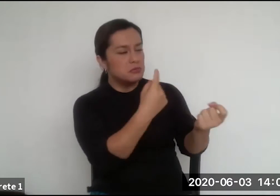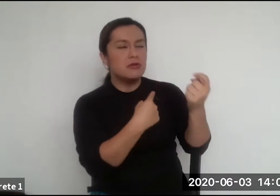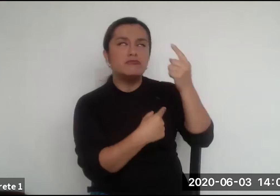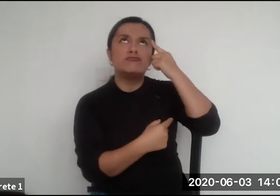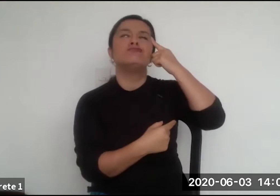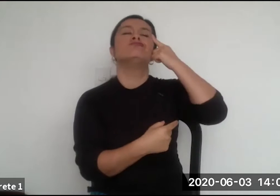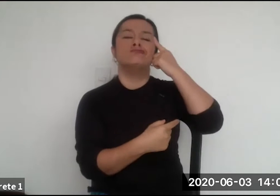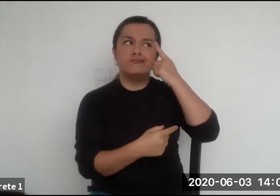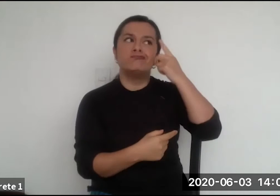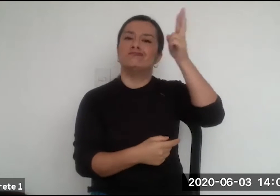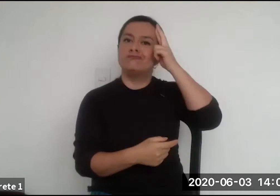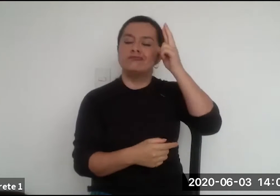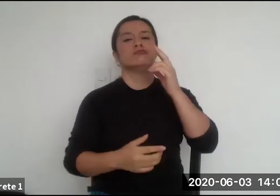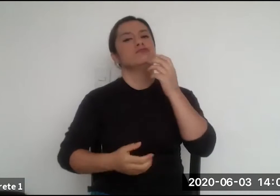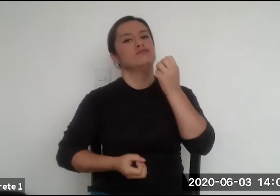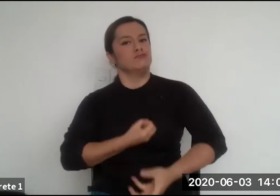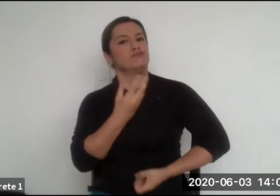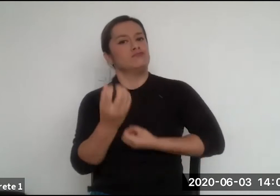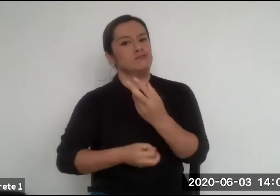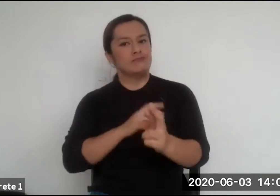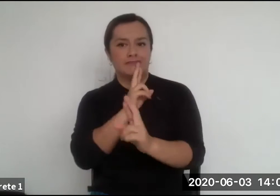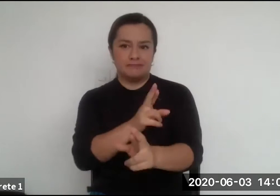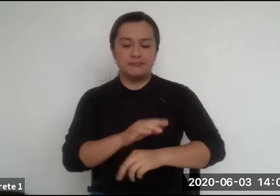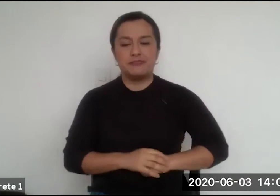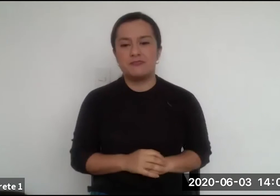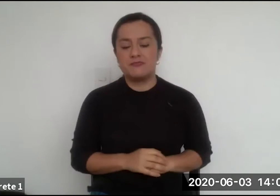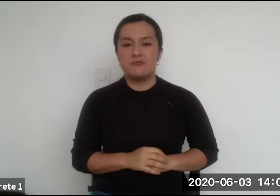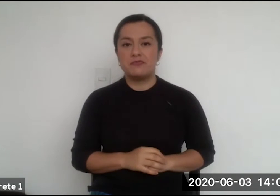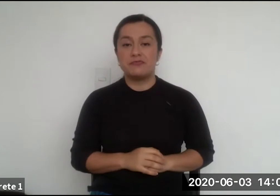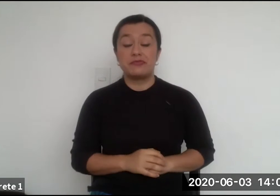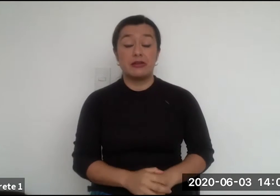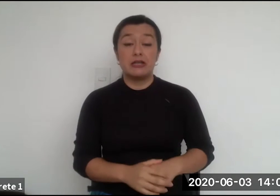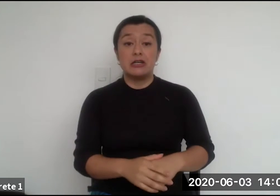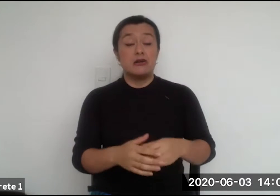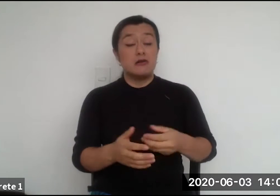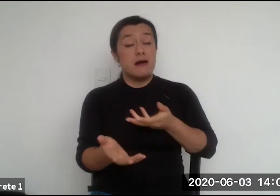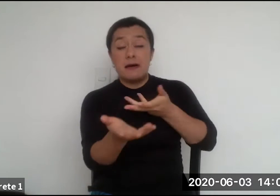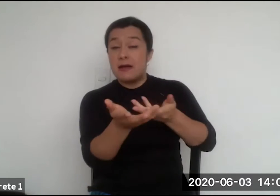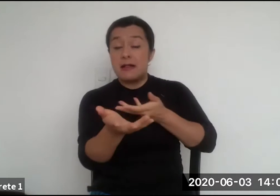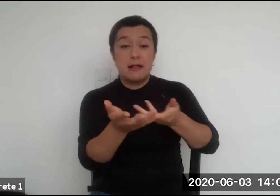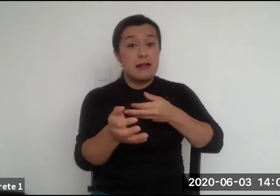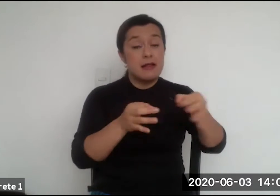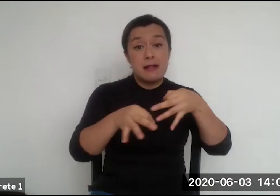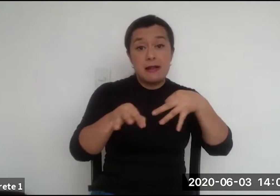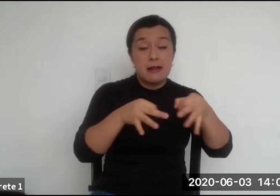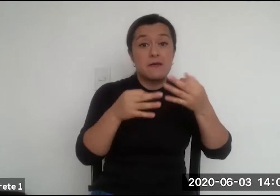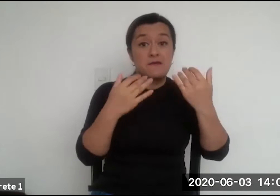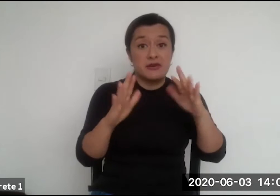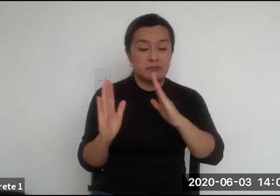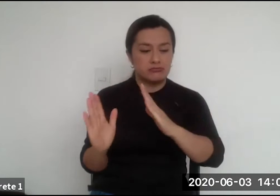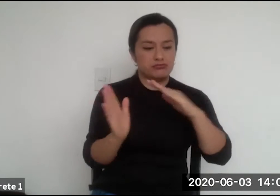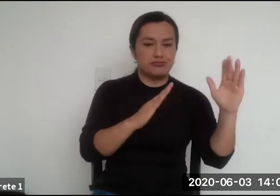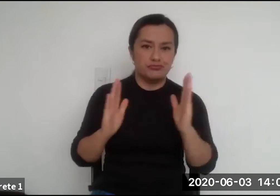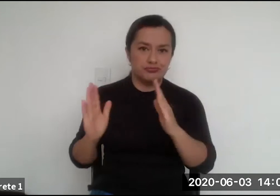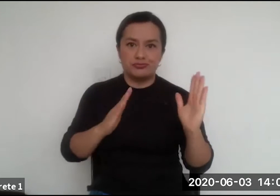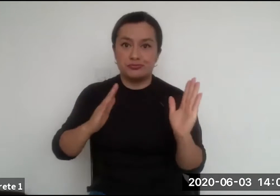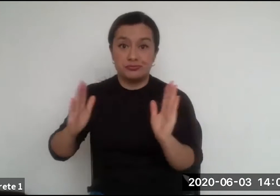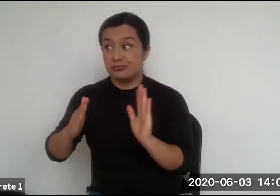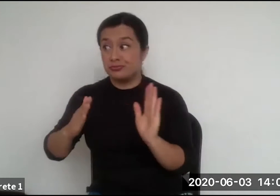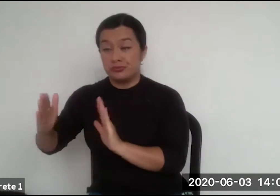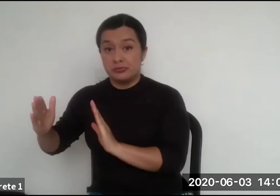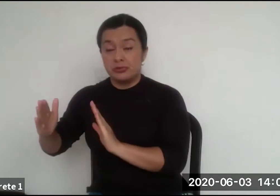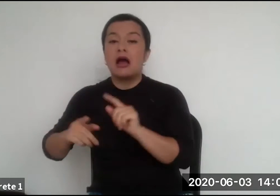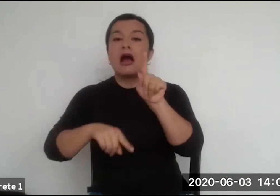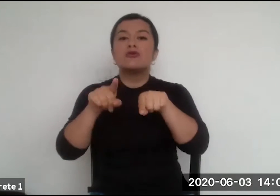generadoras. Y luego de que se acabe la intervención de ellos, pasaremos entonces como a las preguntas que los